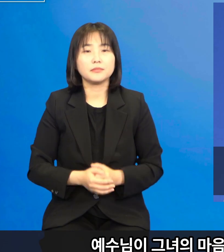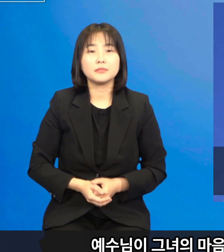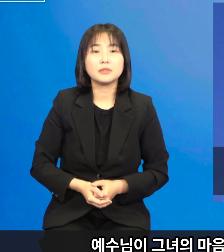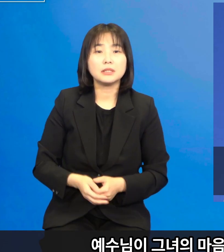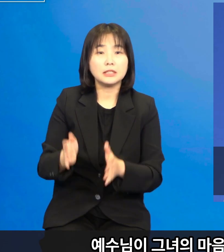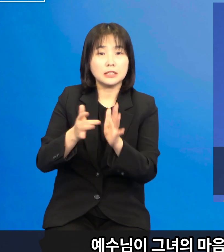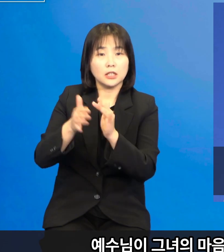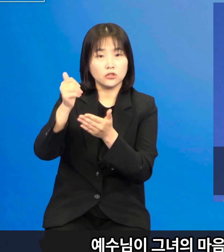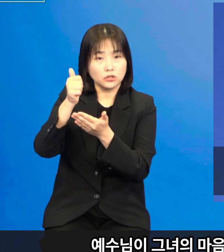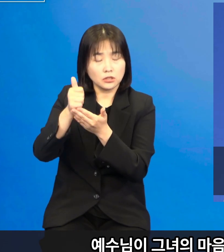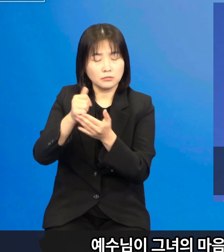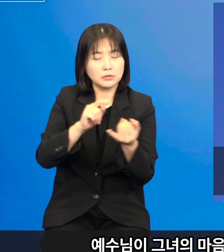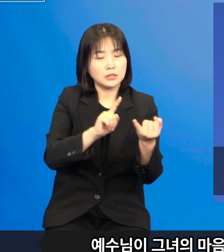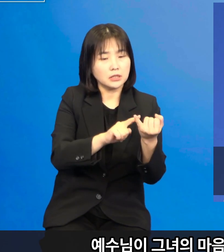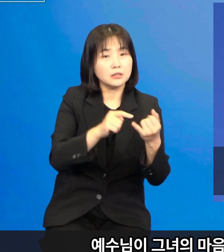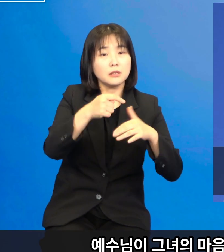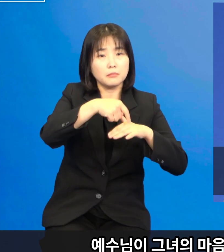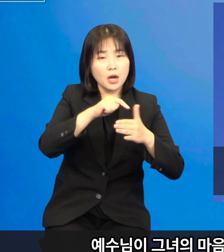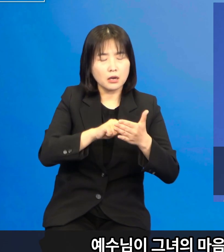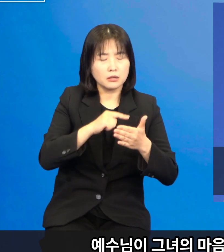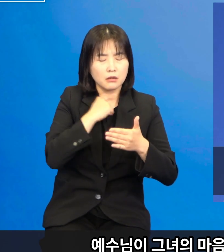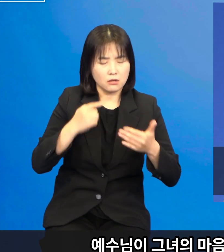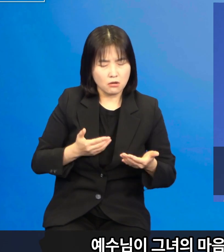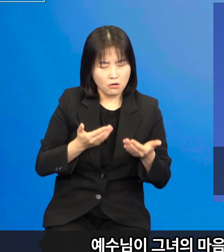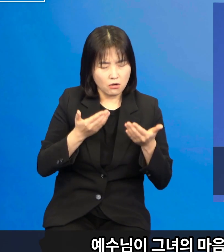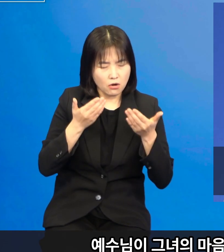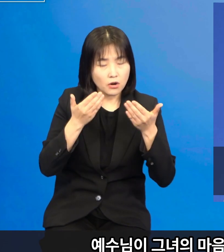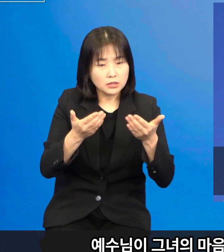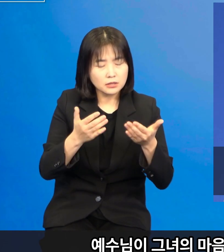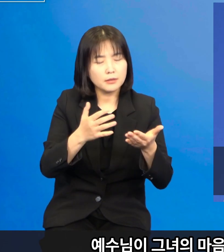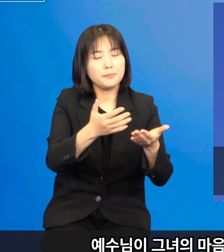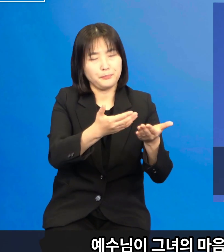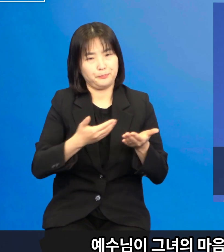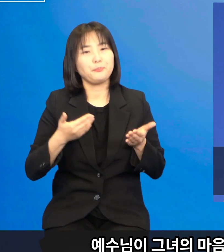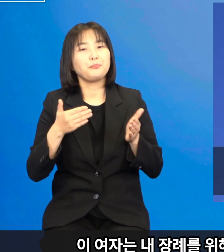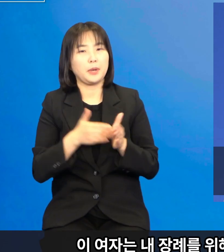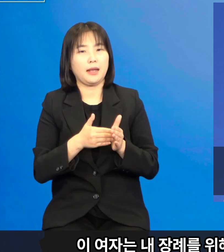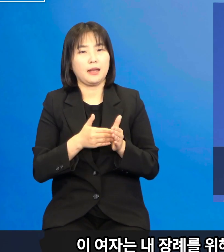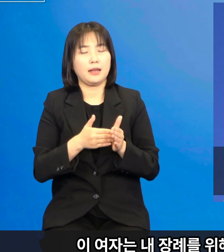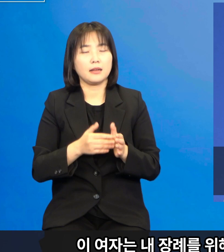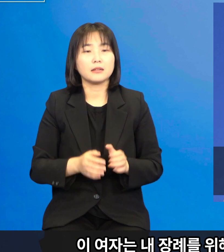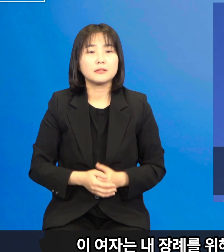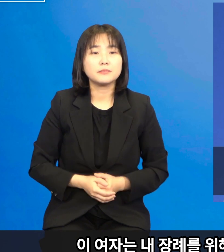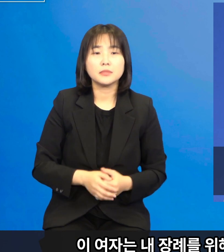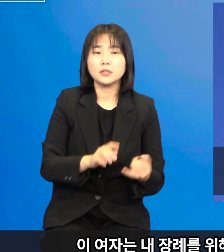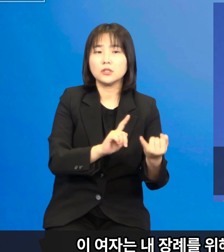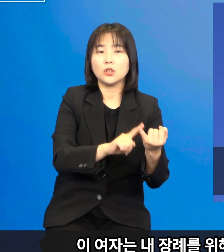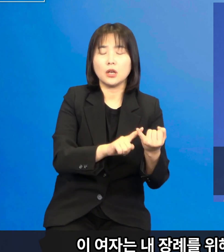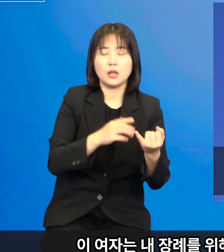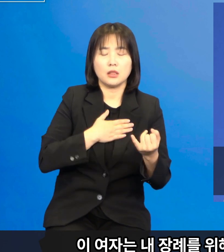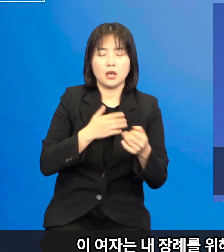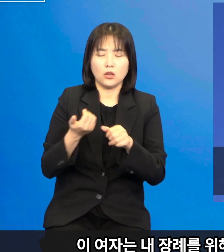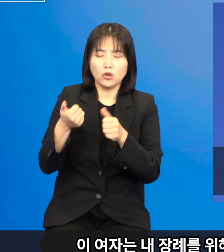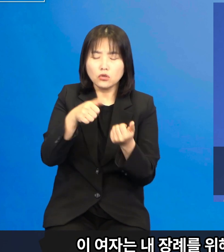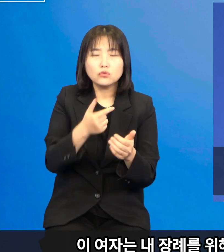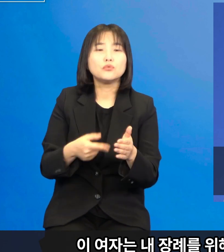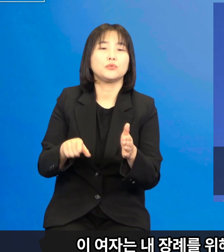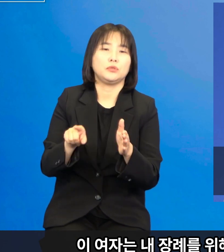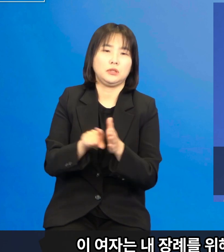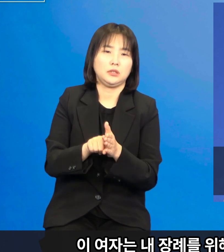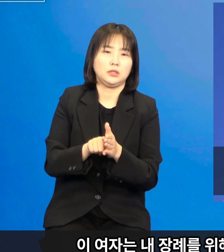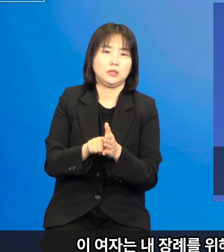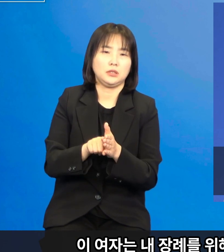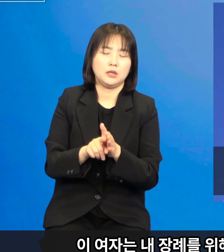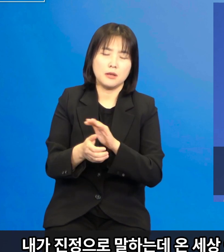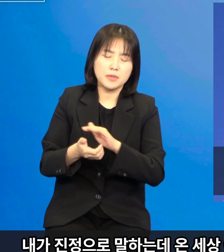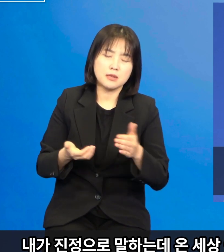예수님이 그녀의 마음과 헌신을 받으신 거죠. 이 여자는 내 장래를 위해 할 일을